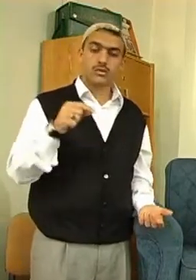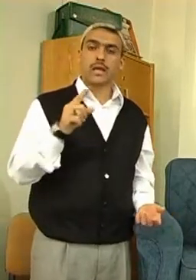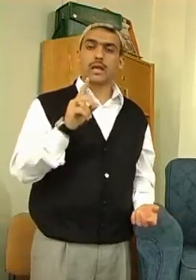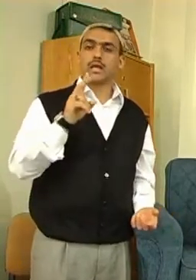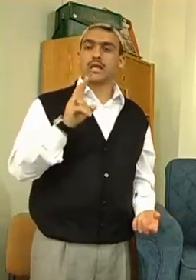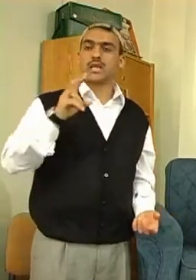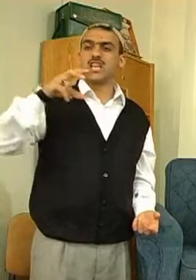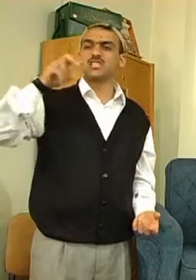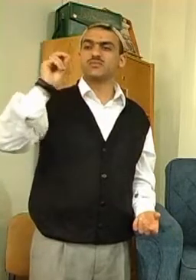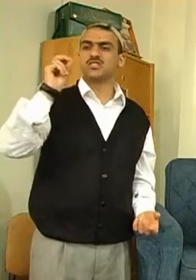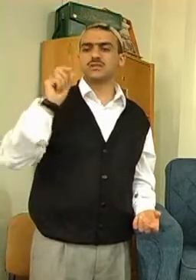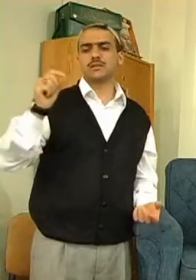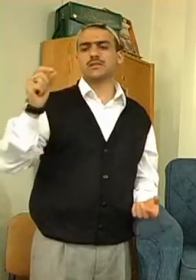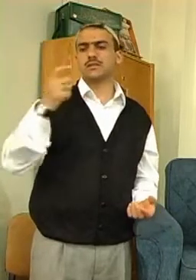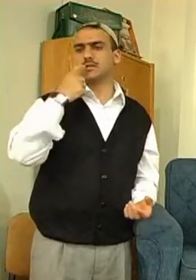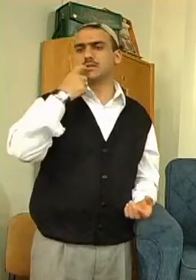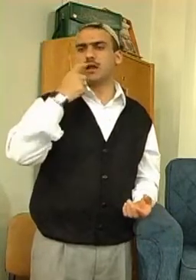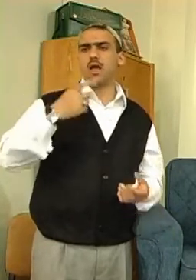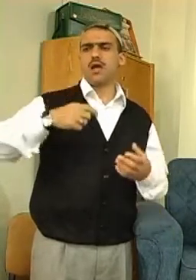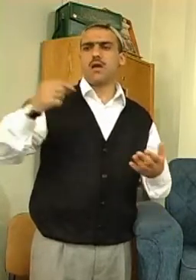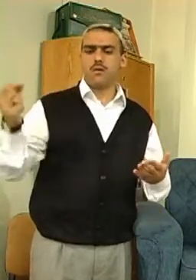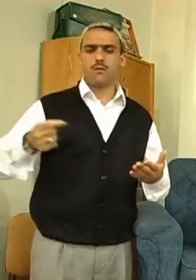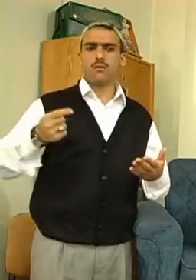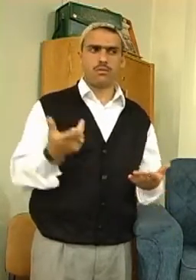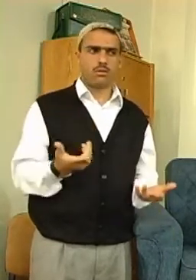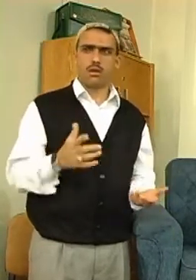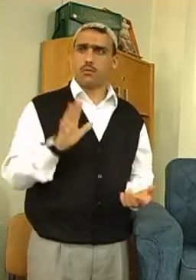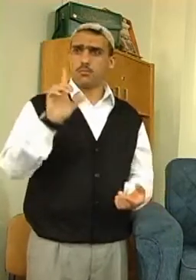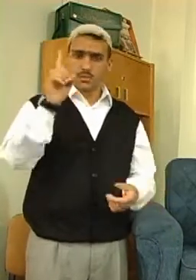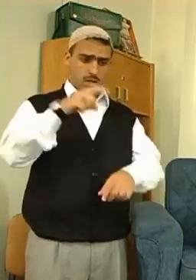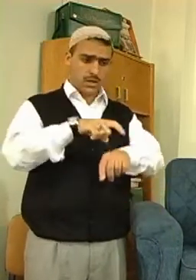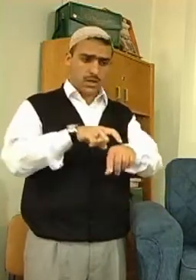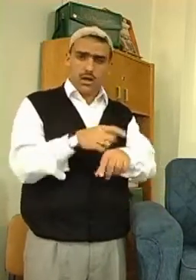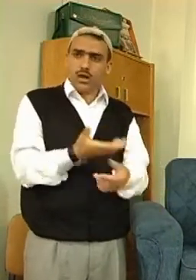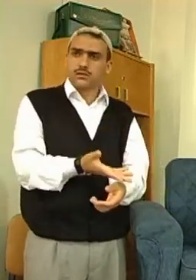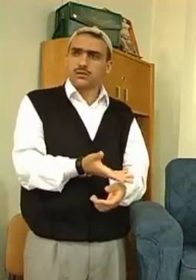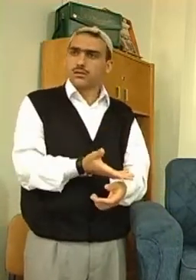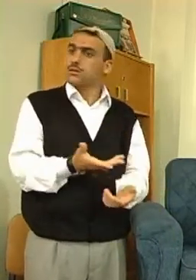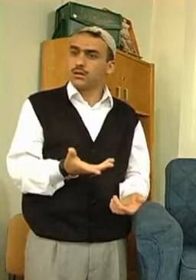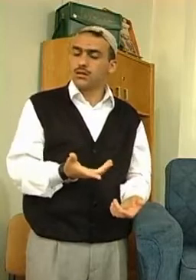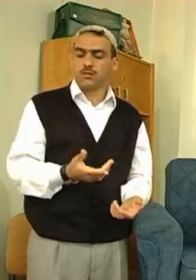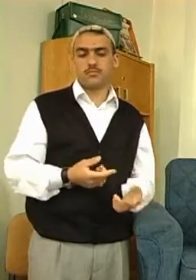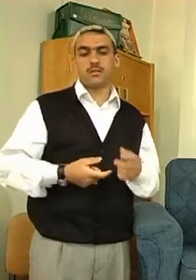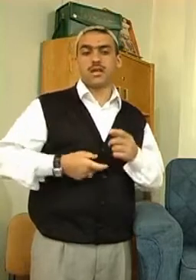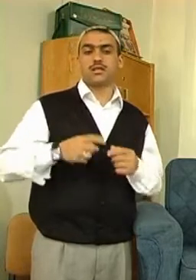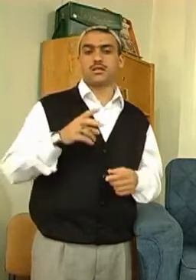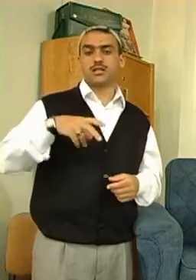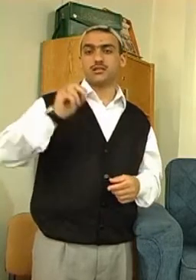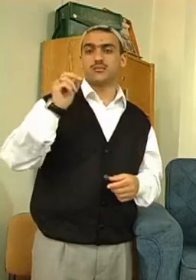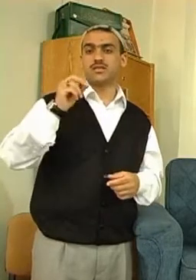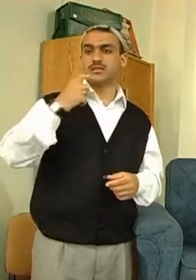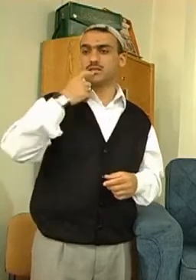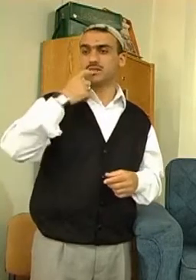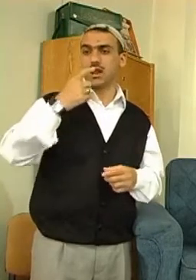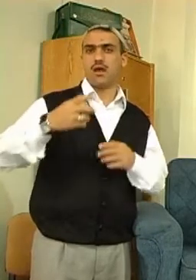işte? Kağıt 5 kuruşken ne oldu diyelim? 5000 lira oldu kıymet. İşte o herhalde mesela